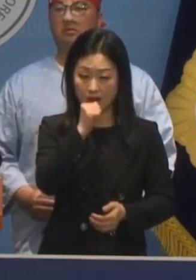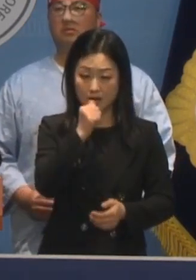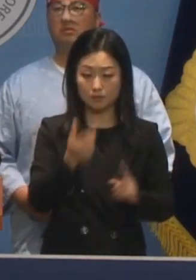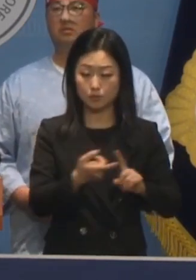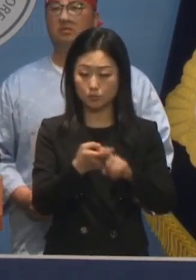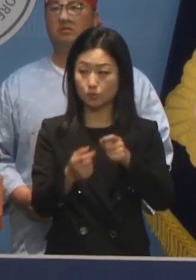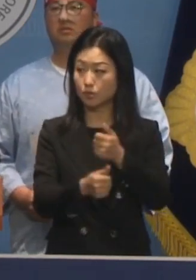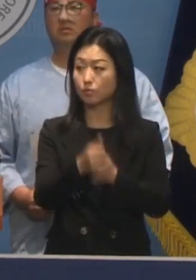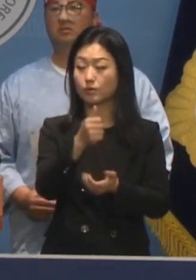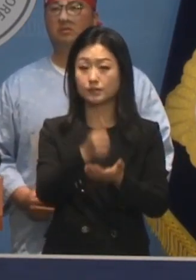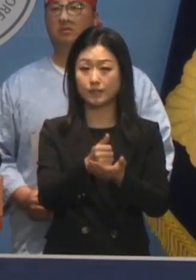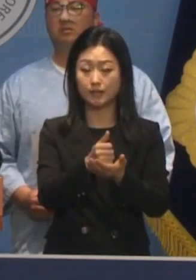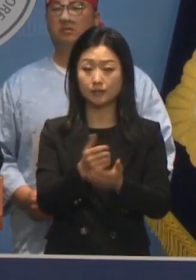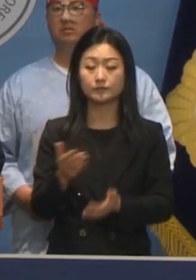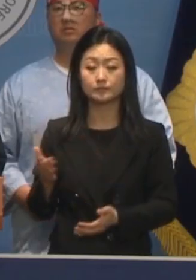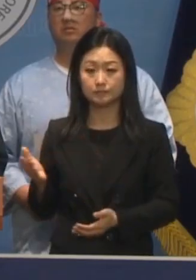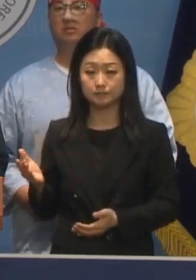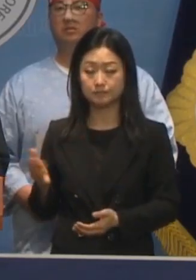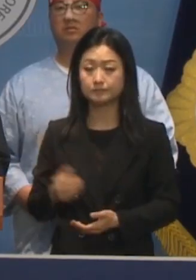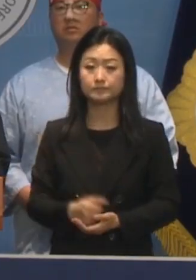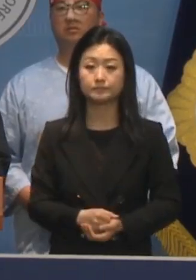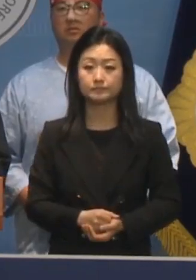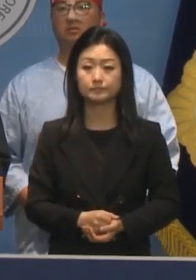금속노조위원장 장창길입니다.